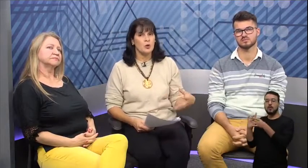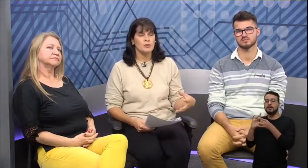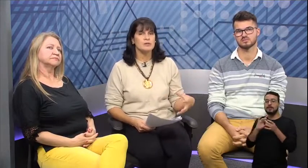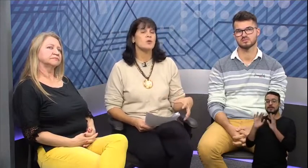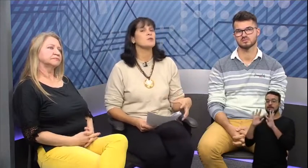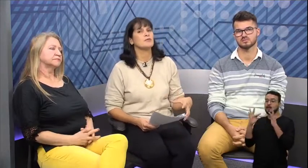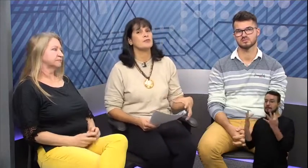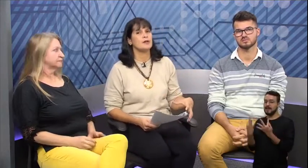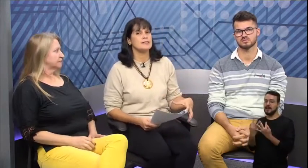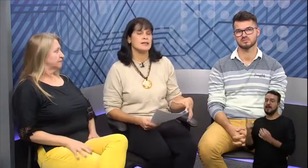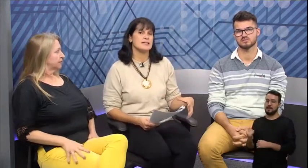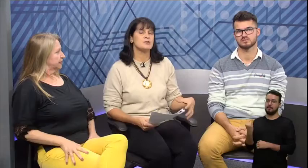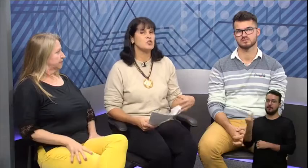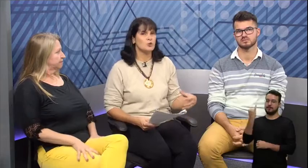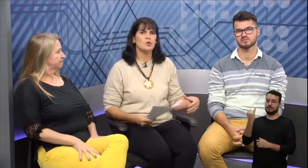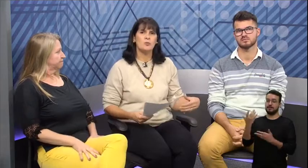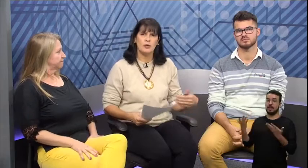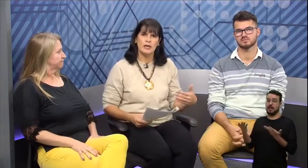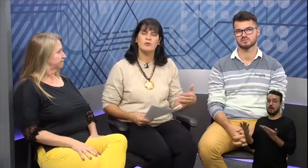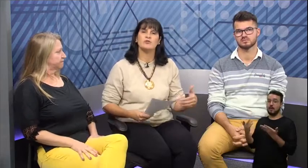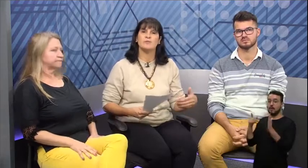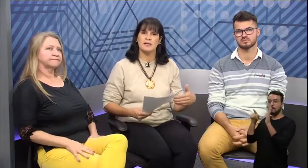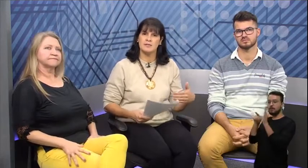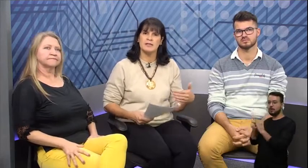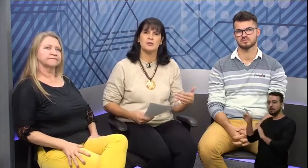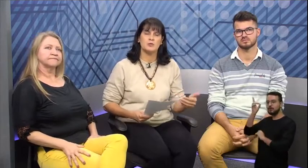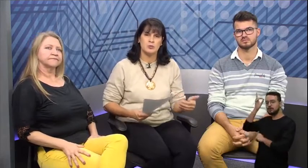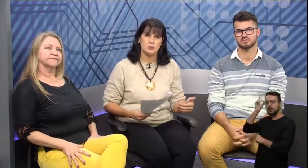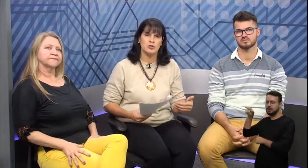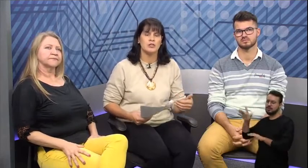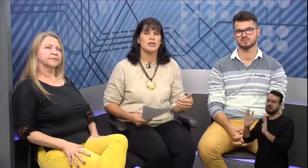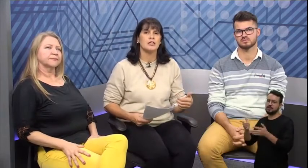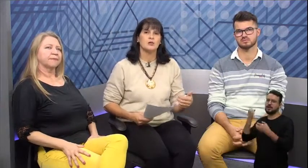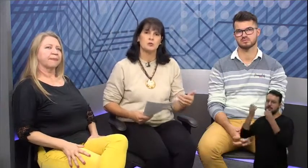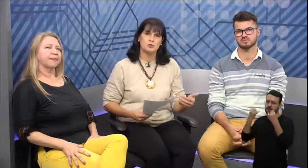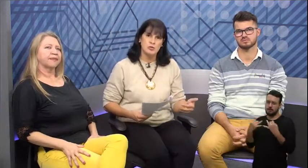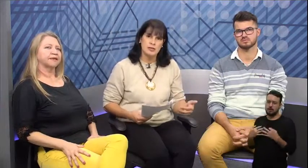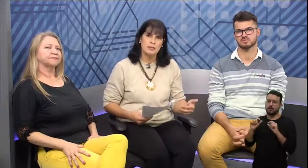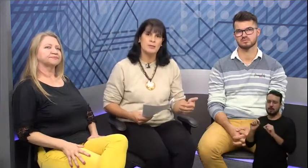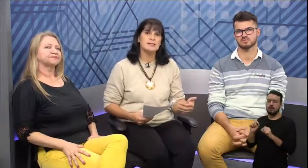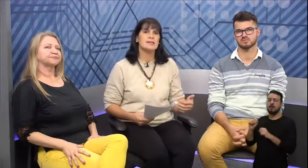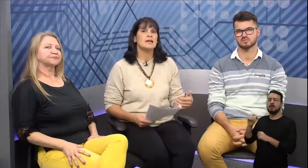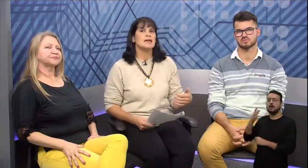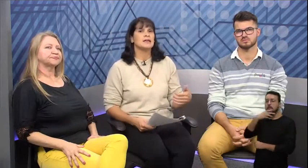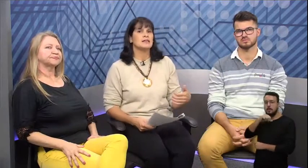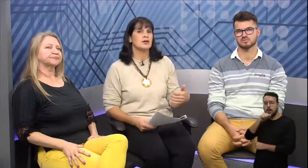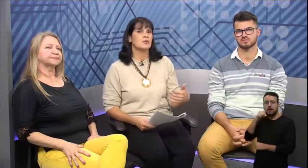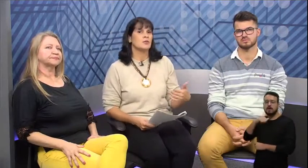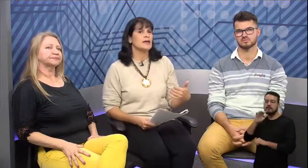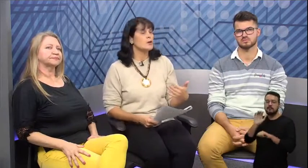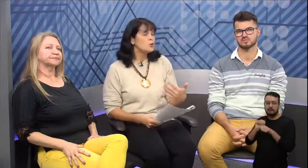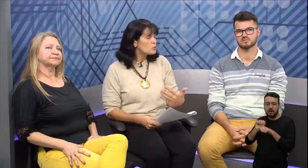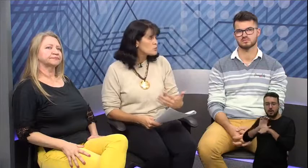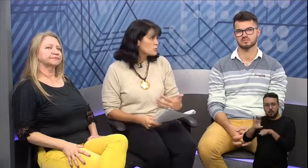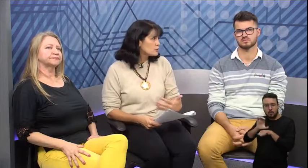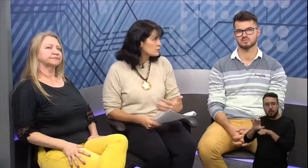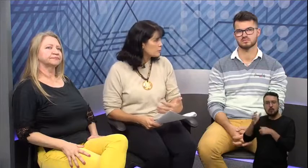Douglas como que foi essa questão. Ele já contou um pouquinho que os pais fizeram curso de Libras. Então, ele é o único surdo na